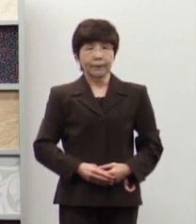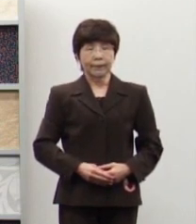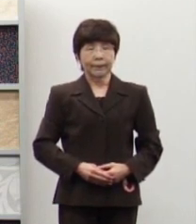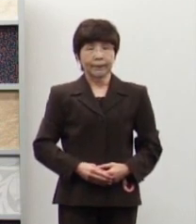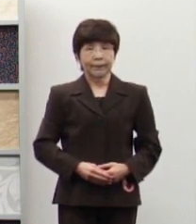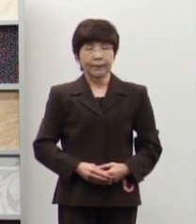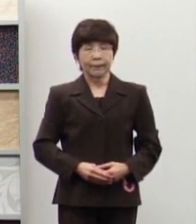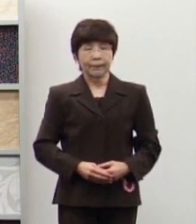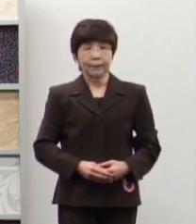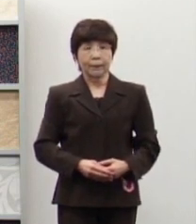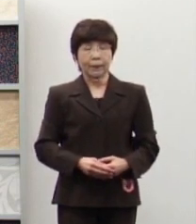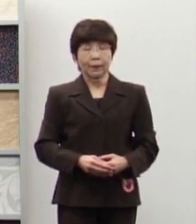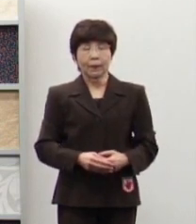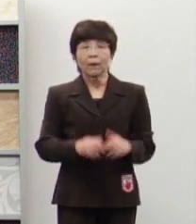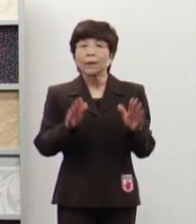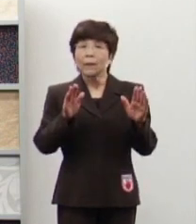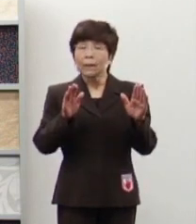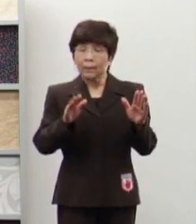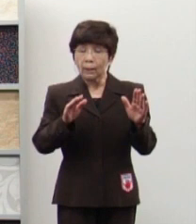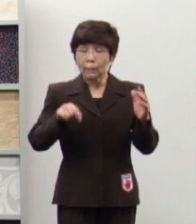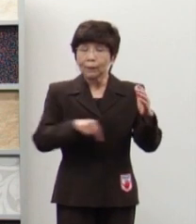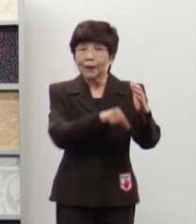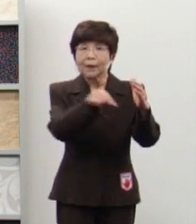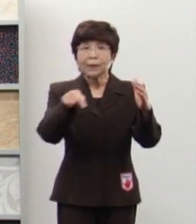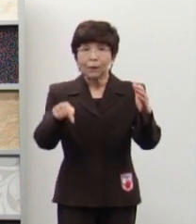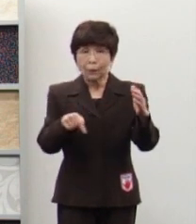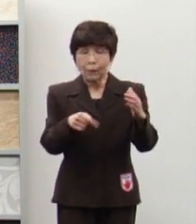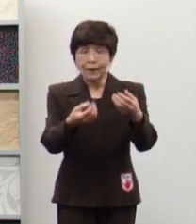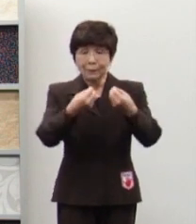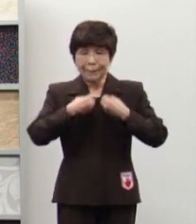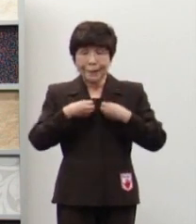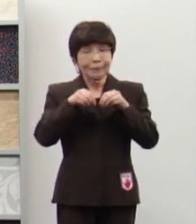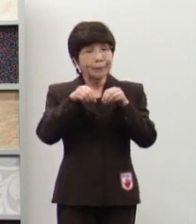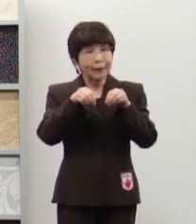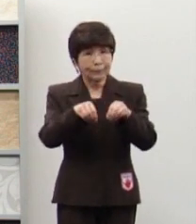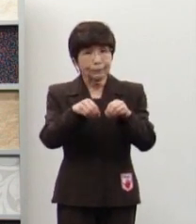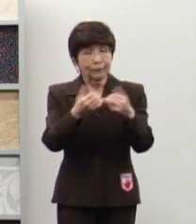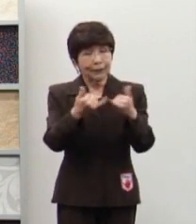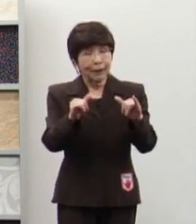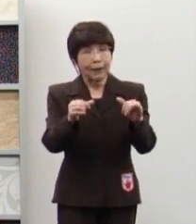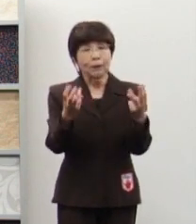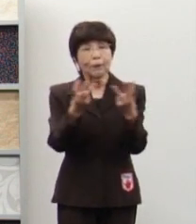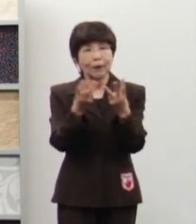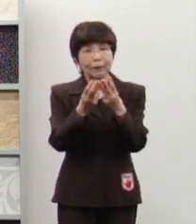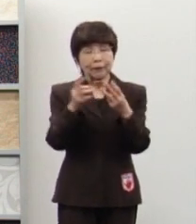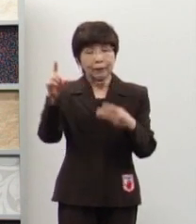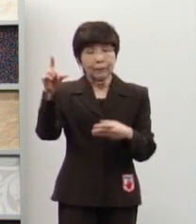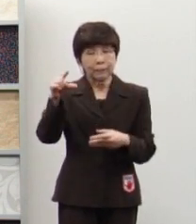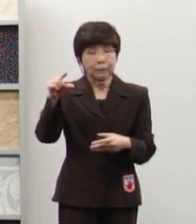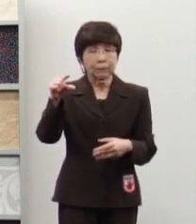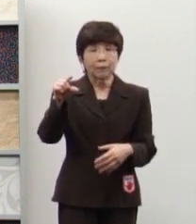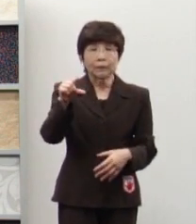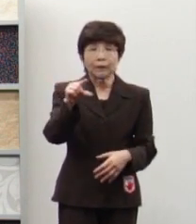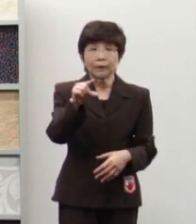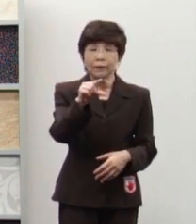先ほど申し上げました通り、本件におきましては、最近の感染状況、安定的に推移していることを踏まえま